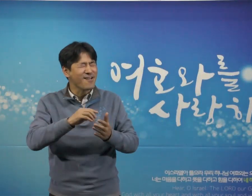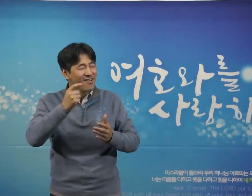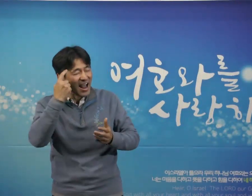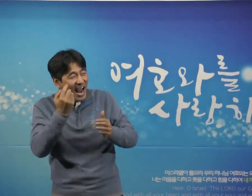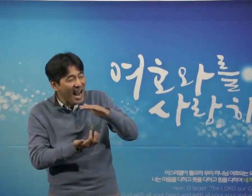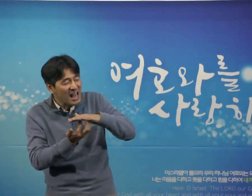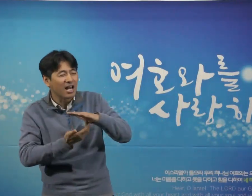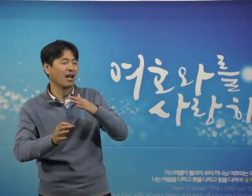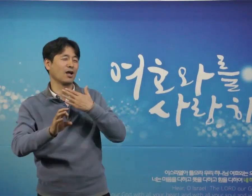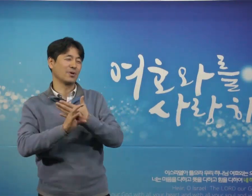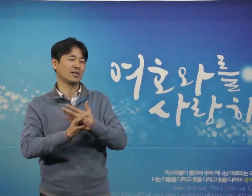이용보 목사만큼